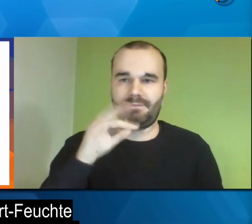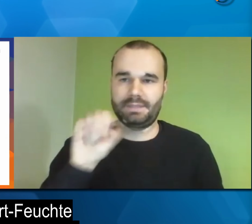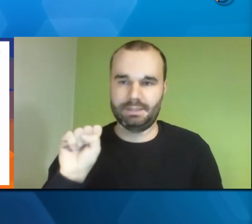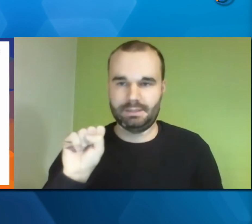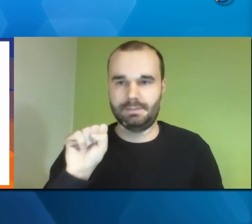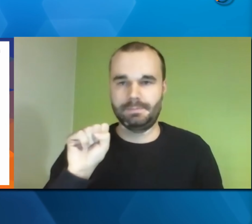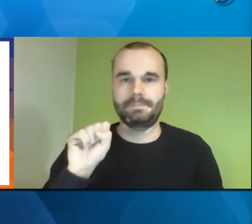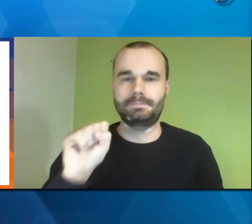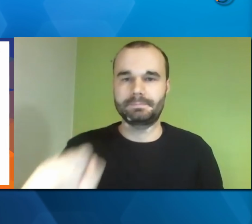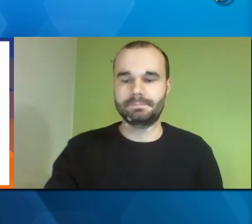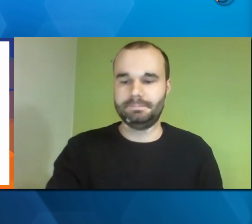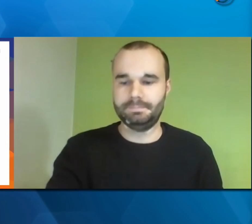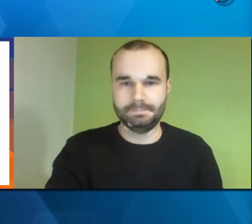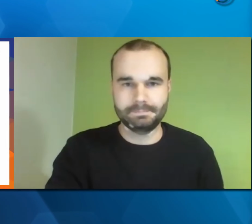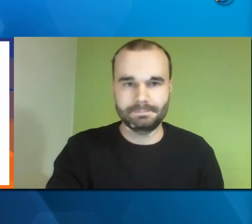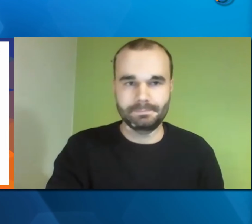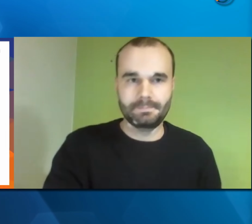Stiftungsverbund, HFS.